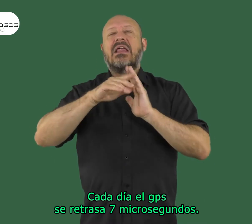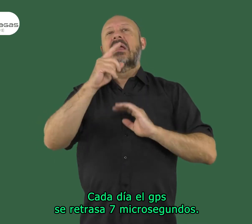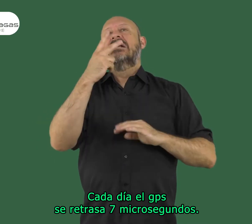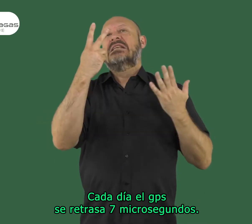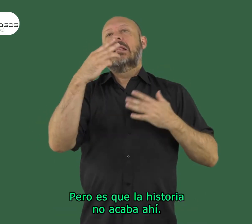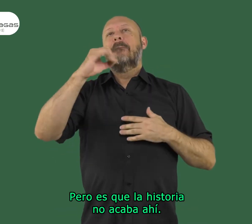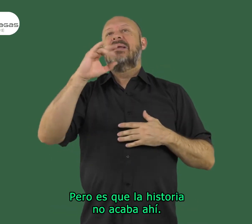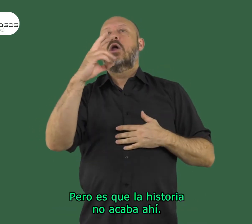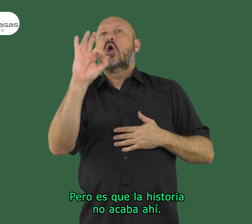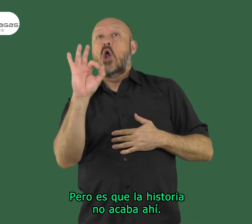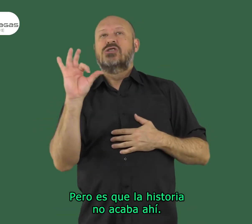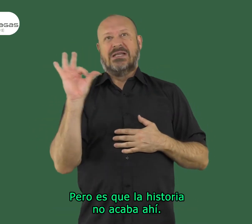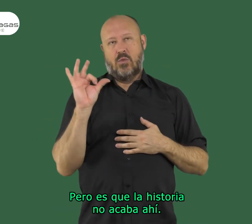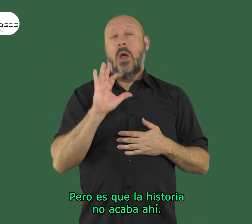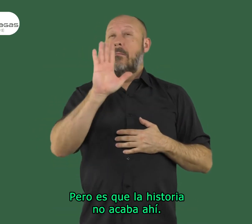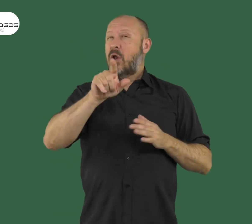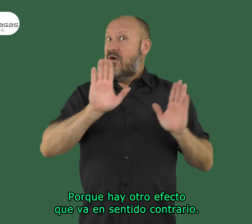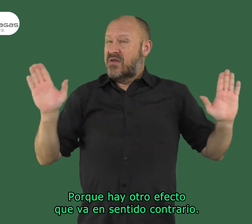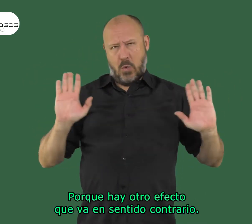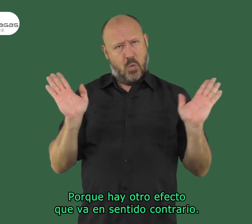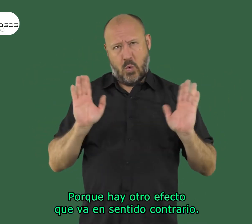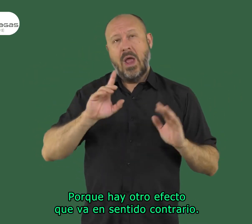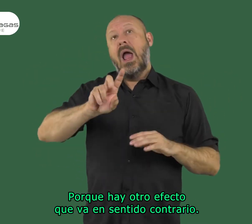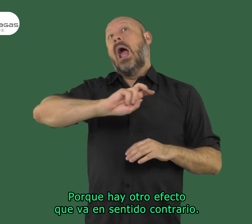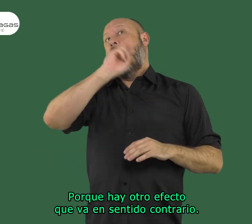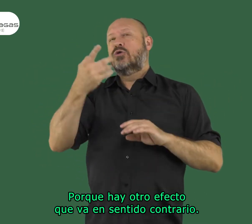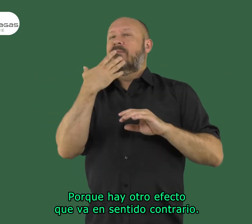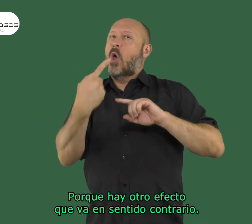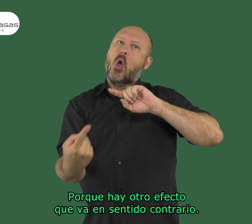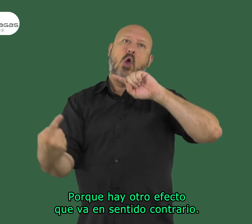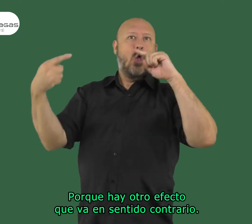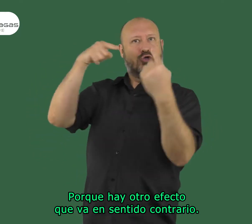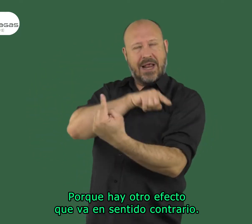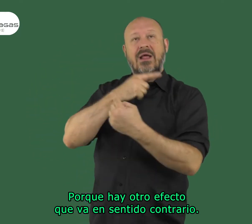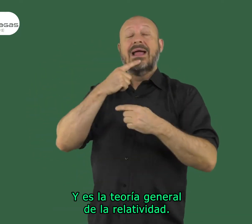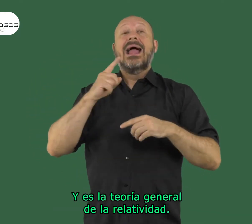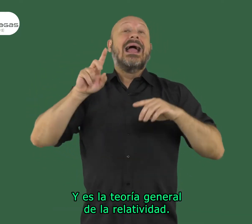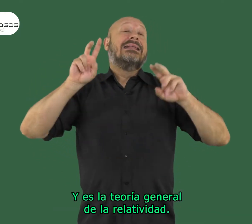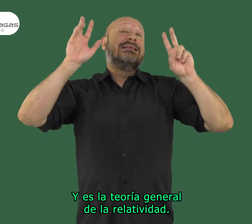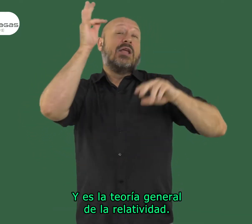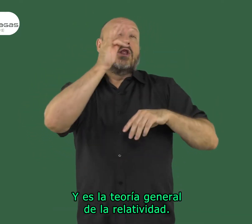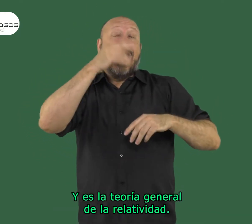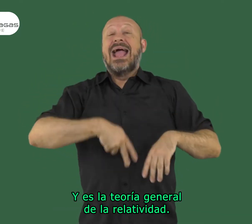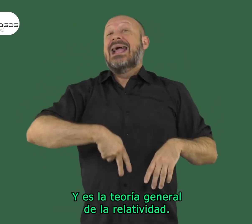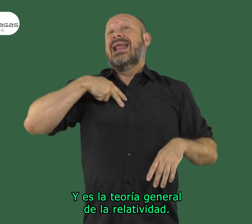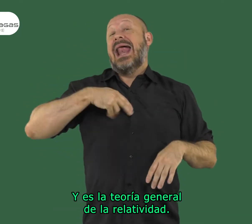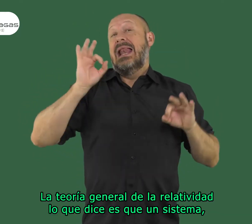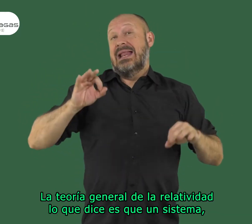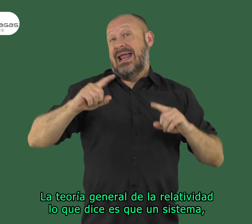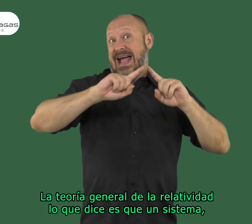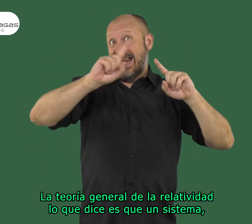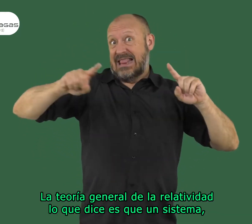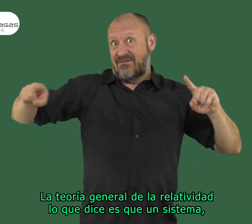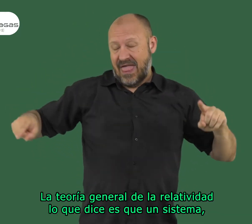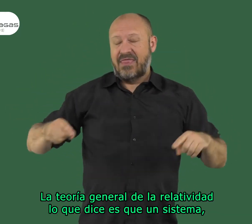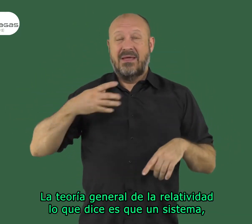7 microsegundos. Pero es que la historia no acaba ahí, porque hay otro efecto que va en el sentido contrario, y es la teoría general de la relatividad. La